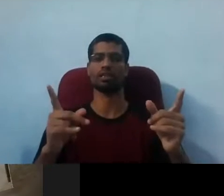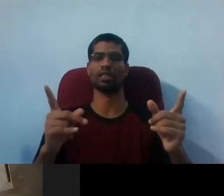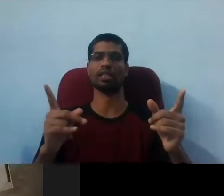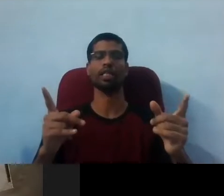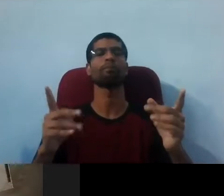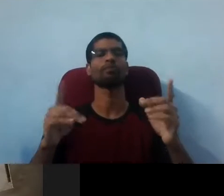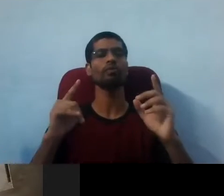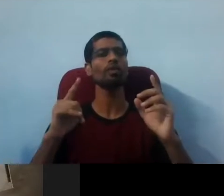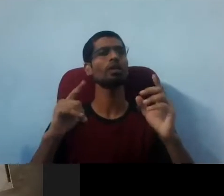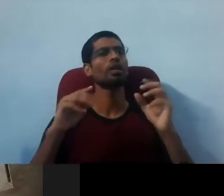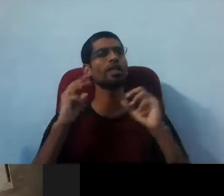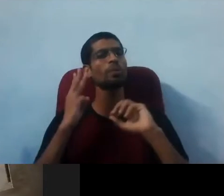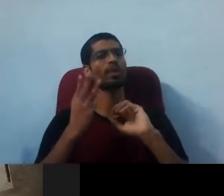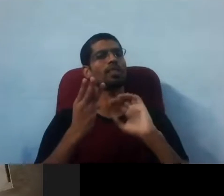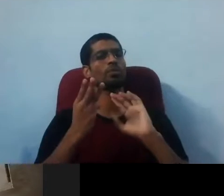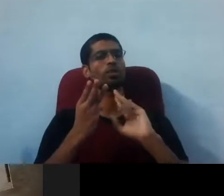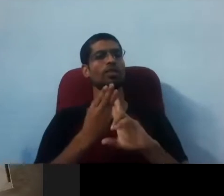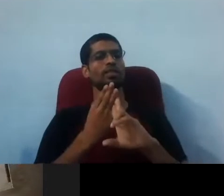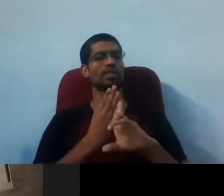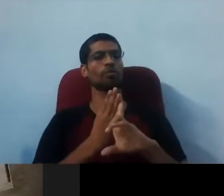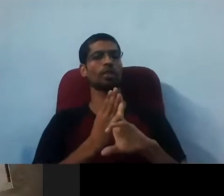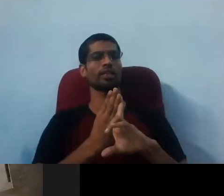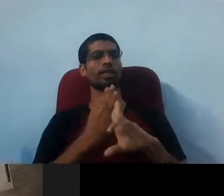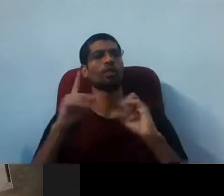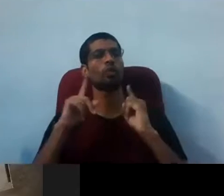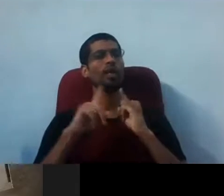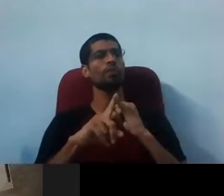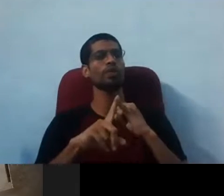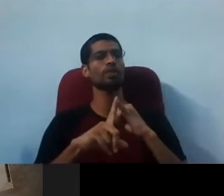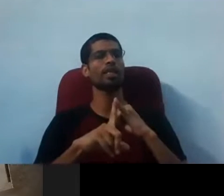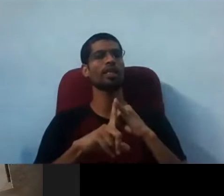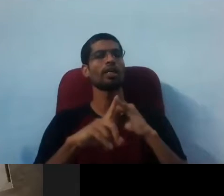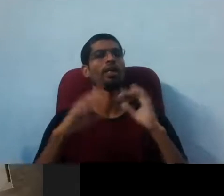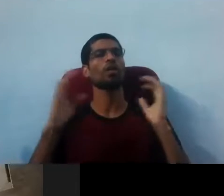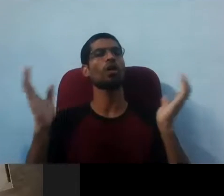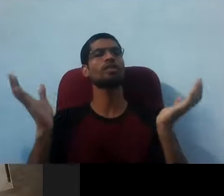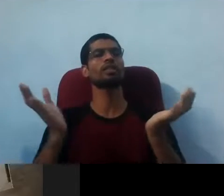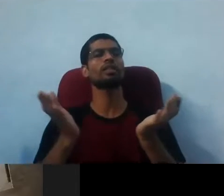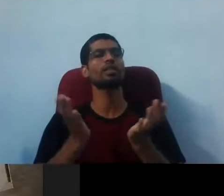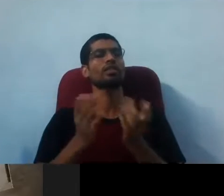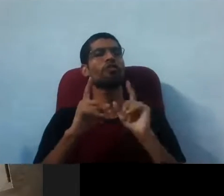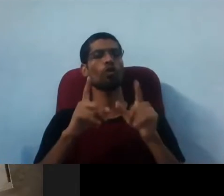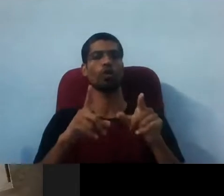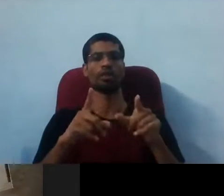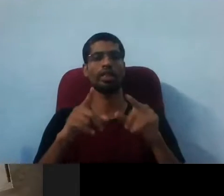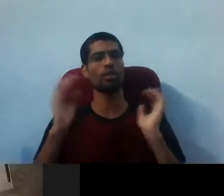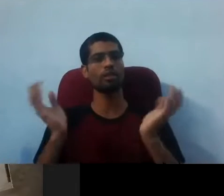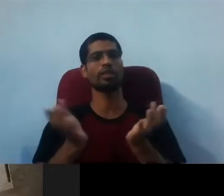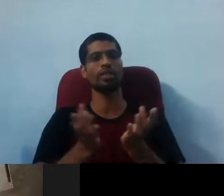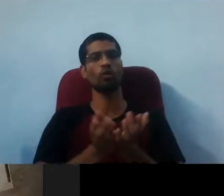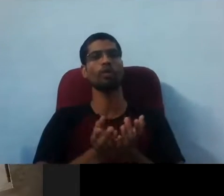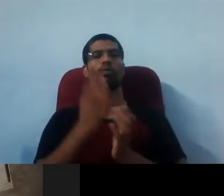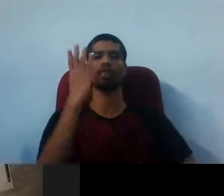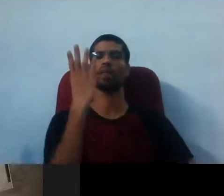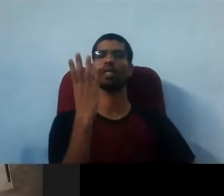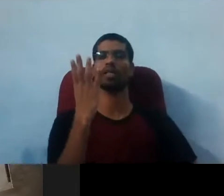सेपरेशन ऑफ मेटल्स करके, ठीक है। तीन प्रकार से हम लोग शुद्ध कर सकते हैं बोल रहे थे। वो पहला प्रोसेस क्या है, कॉन्सेंट्रेशन ऑफ ओर। ये कॉन्सेंट्रेशन